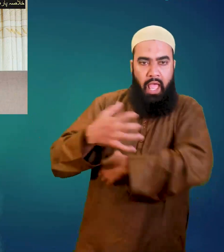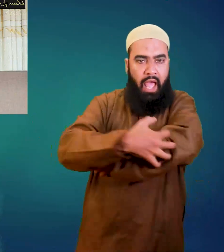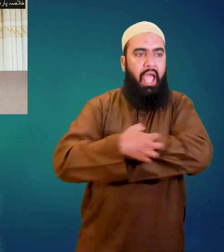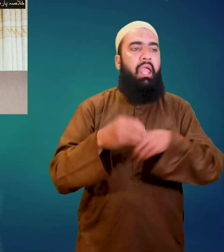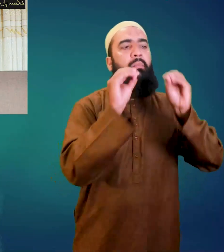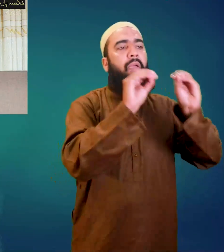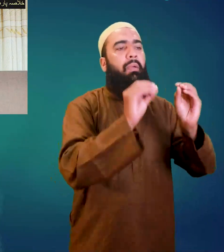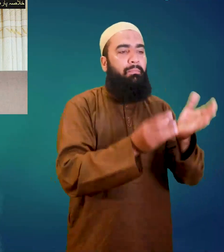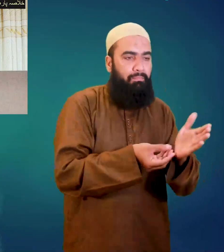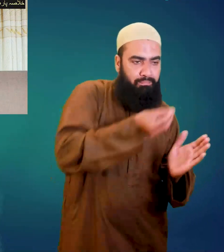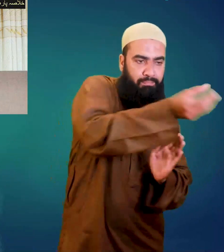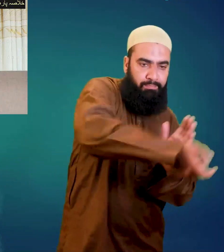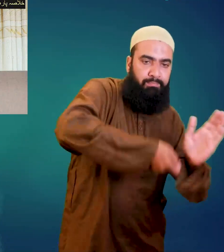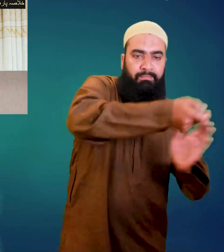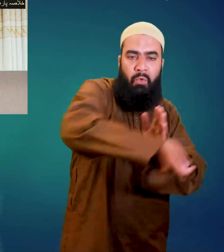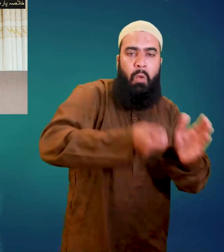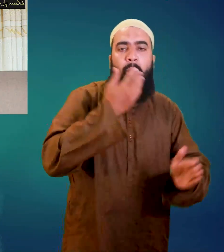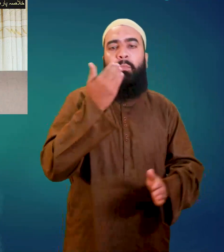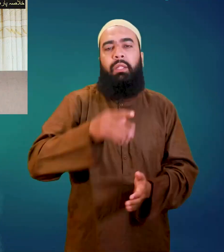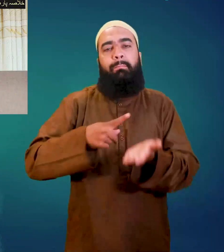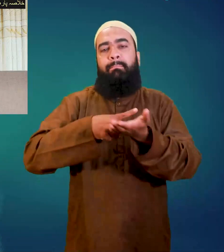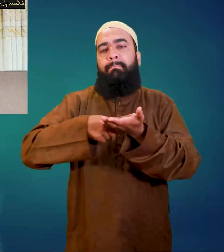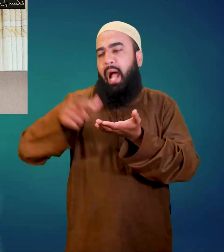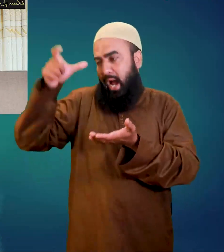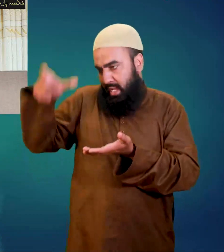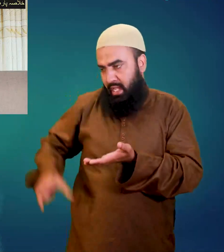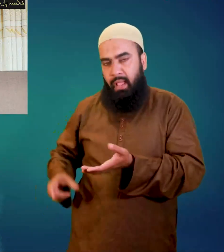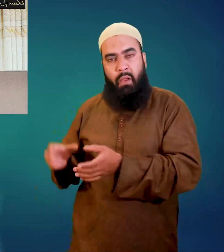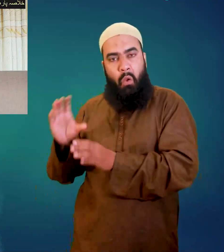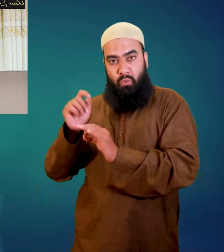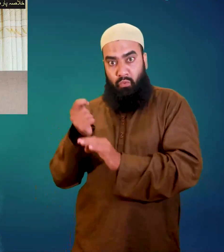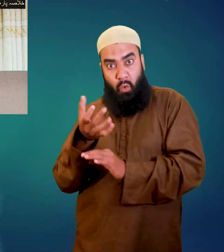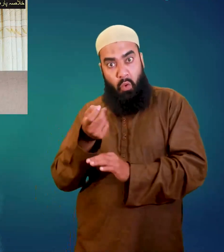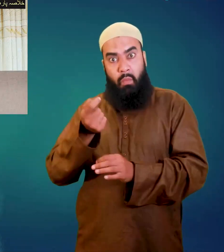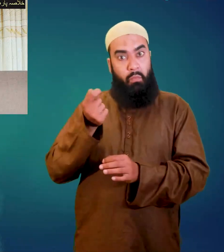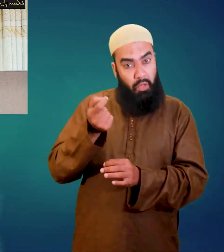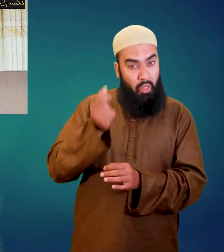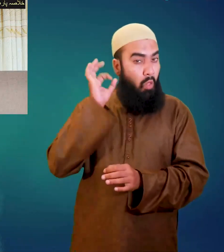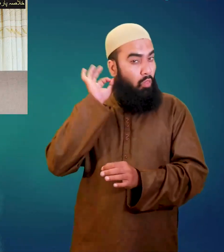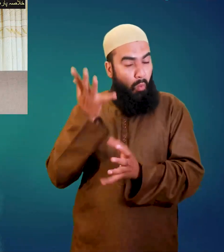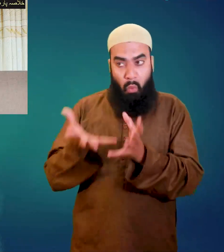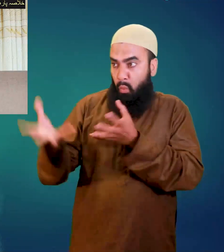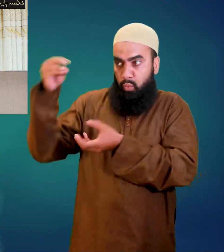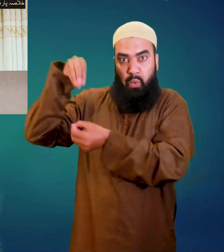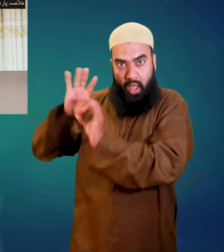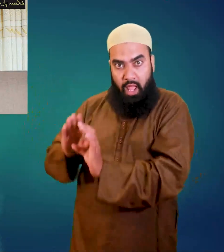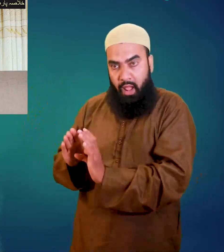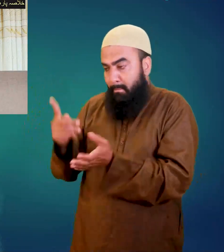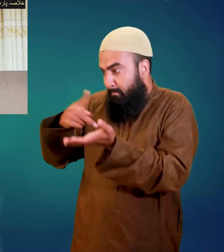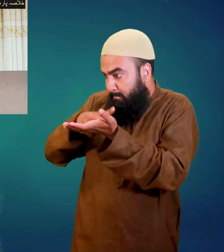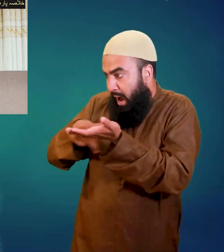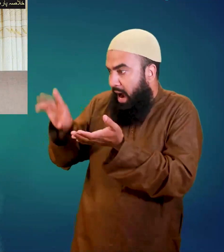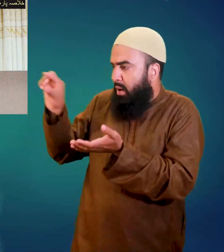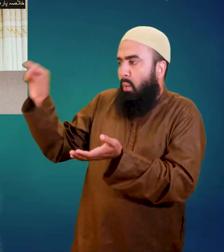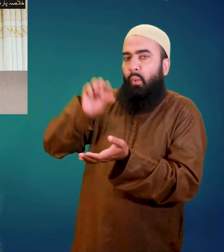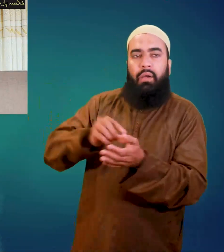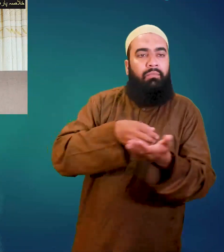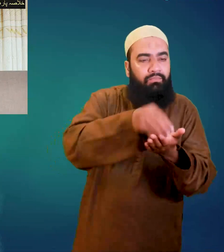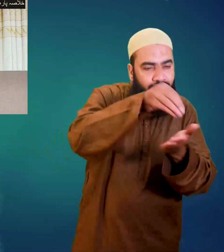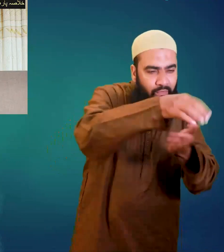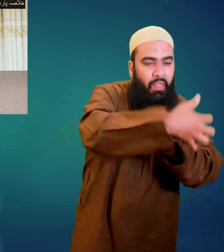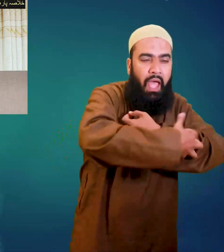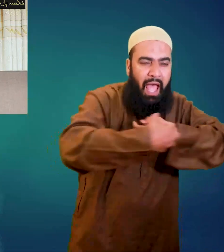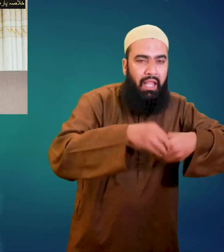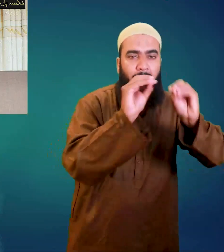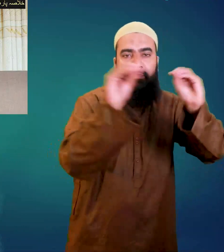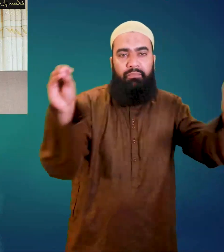ہوا، جیسے قرآن مجید کی ترتیب اور اسلوب ہے کہ اکثر مقامات پر نماز کے ساتھ زکوٰۃ کا ذکر